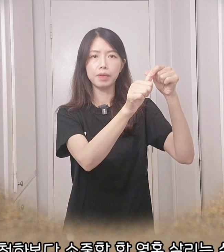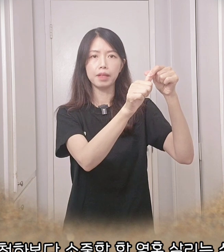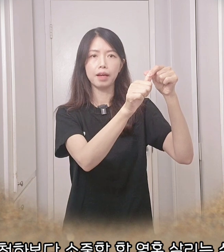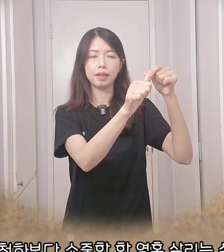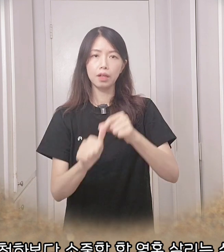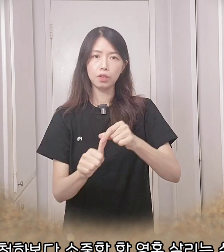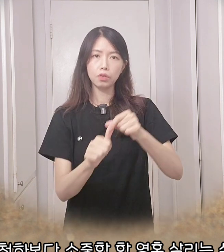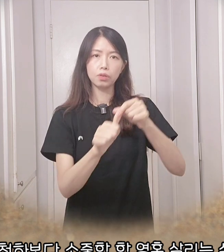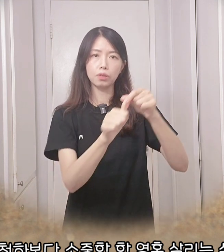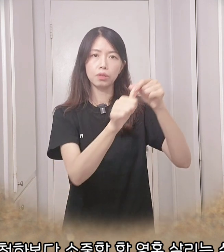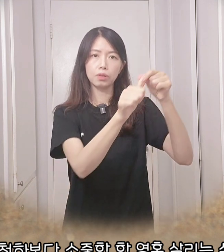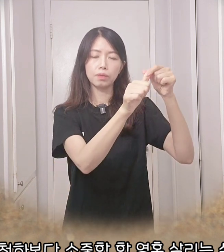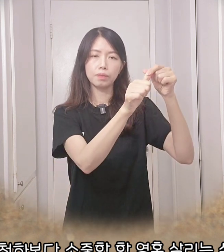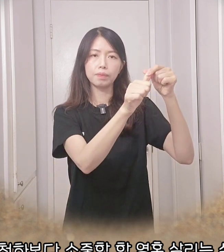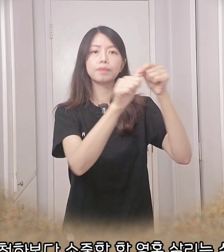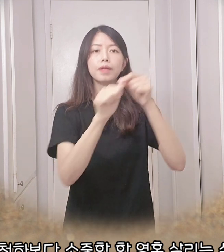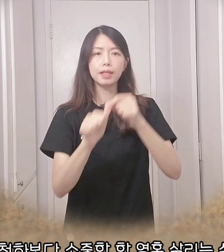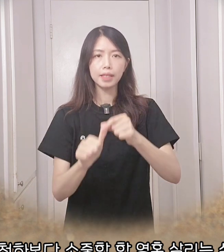의미가 됩니다.